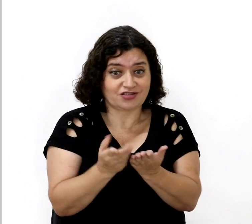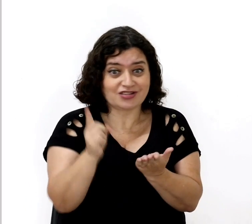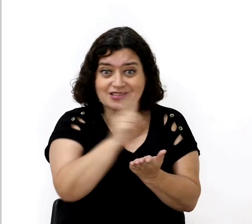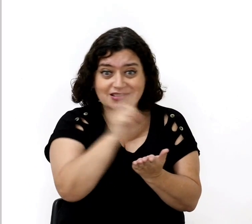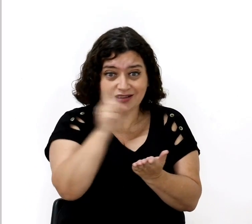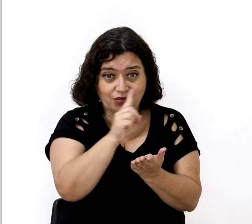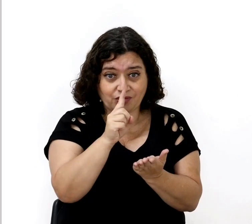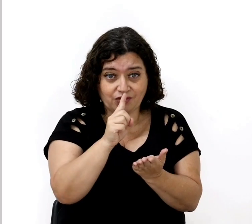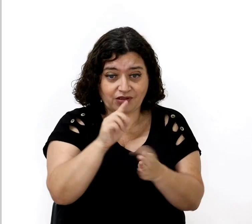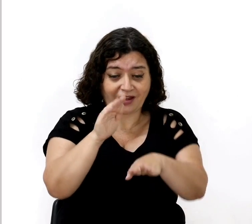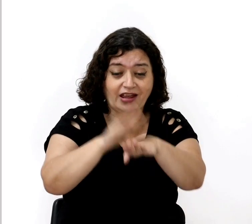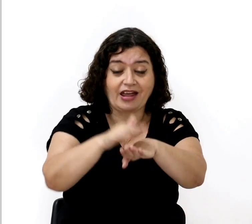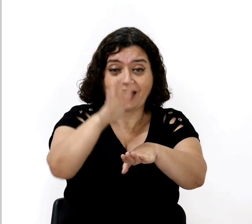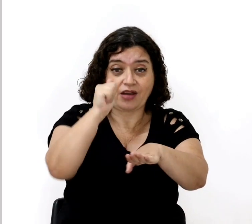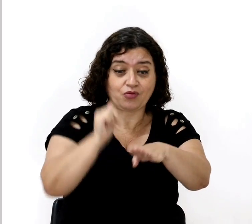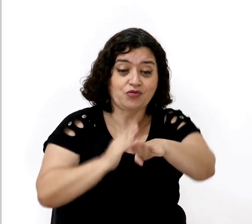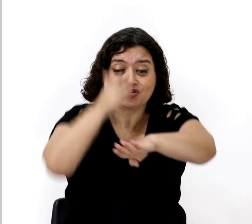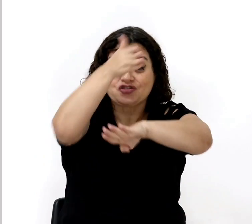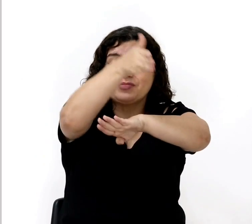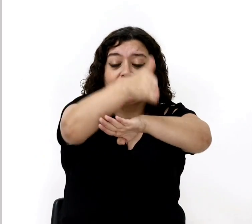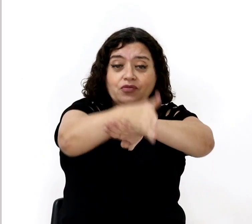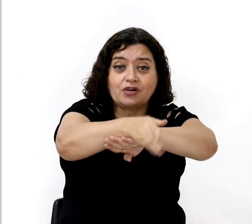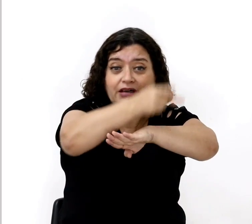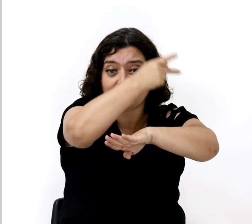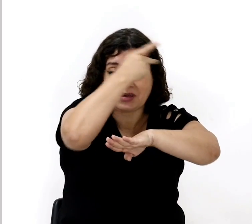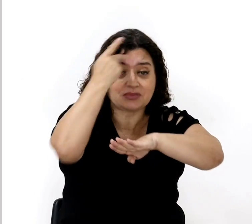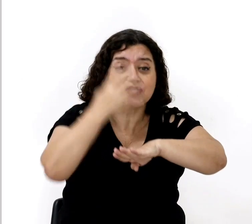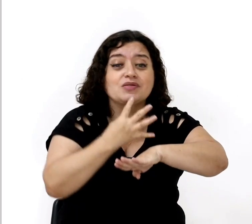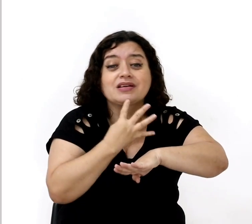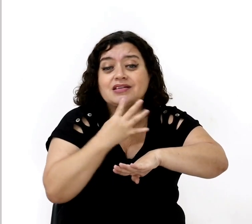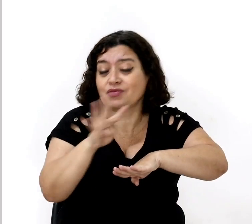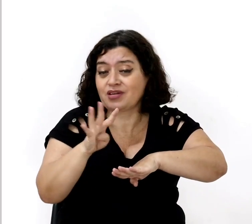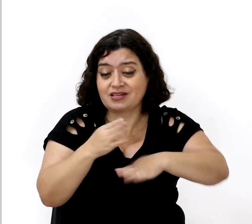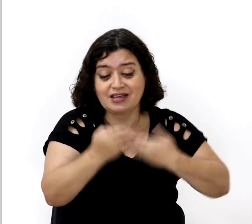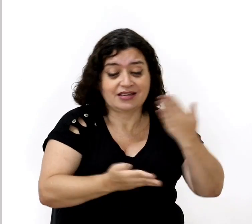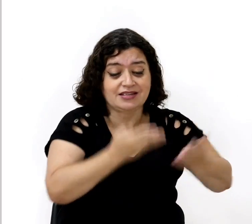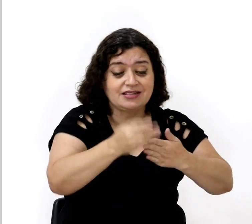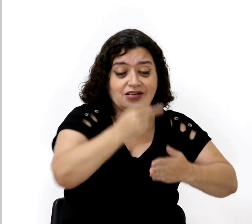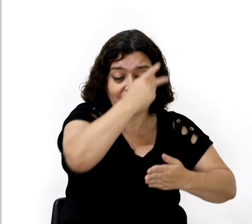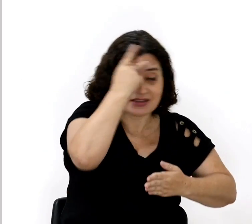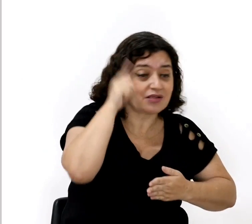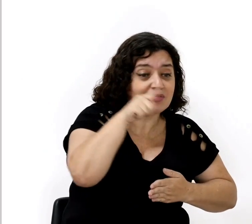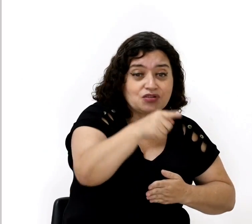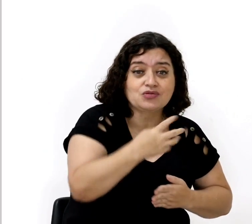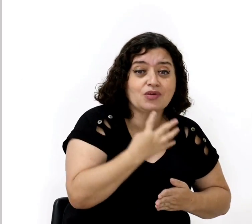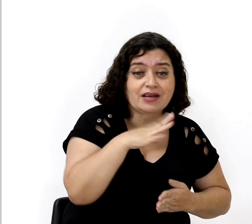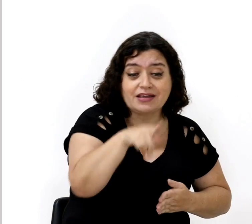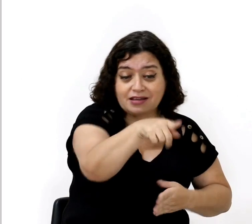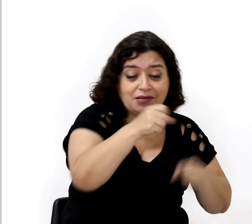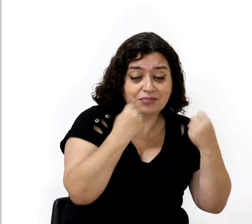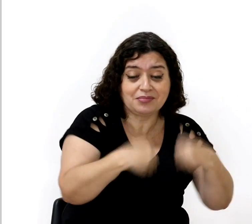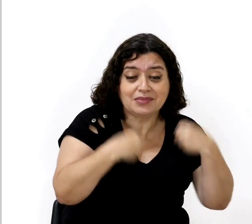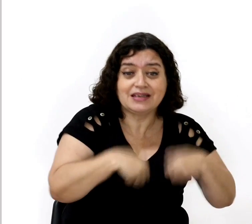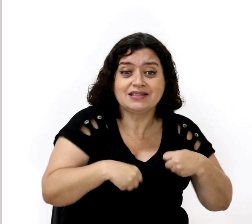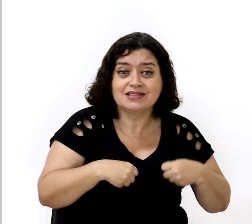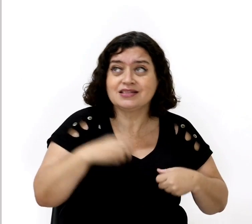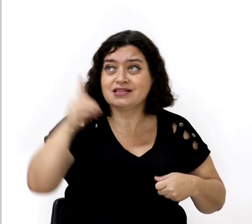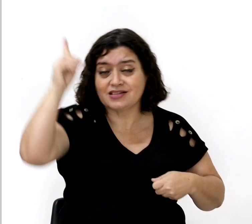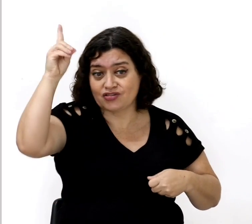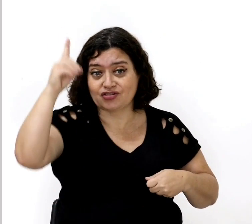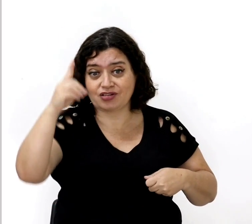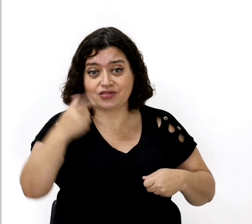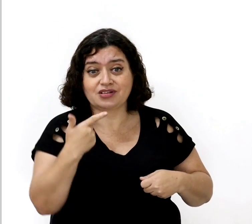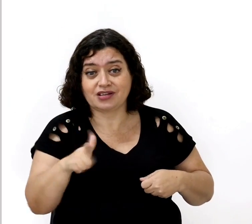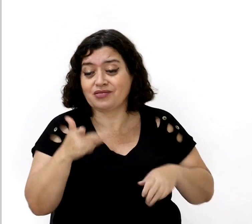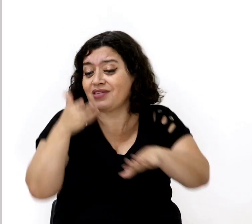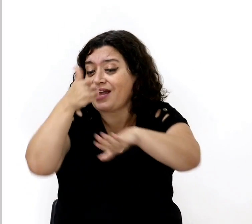A ideia de sacerdócio é um convite para fora, para servir quem ainda não tem Jesus, quem realmente precisa de Deus e que